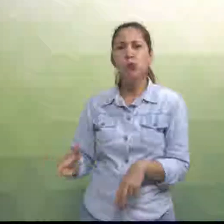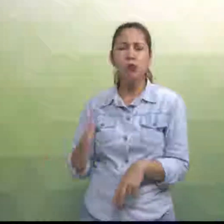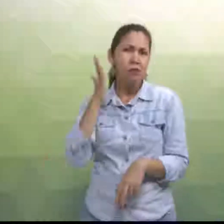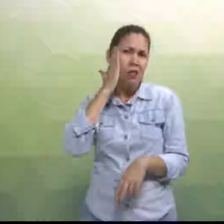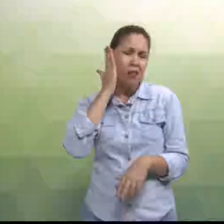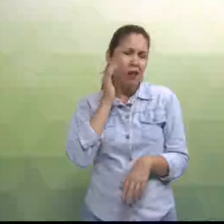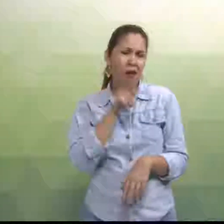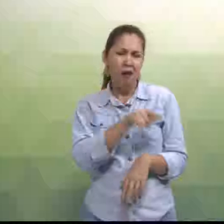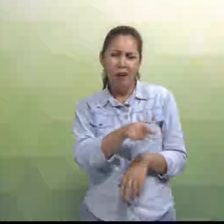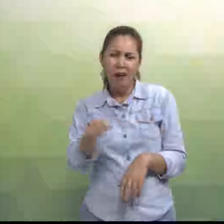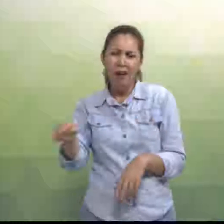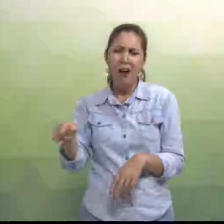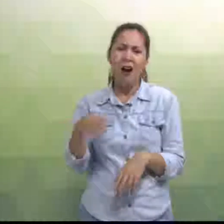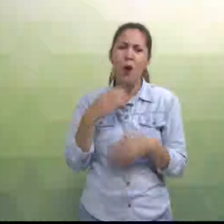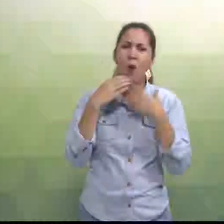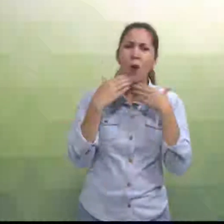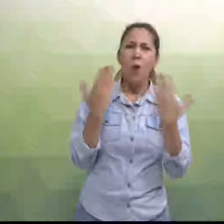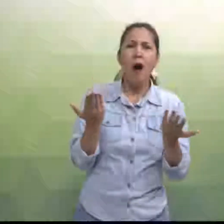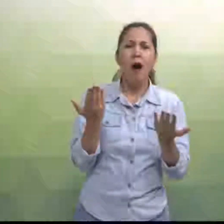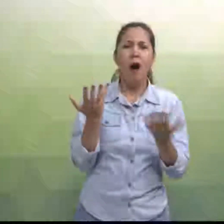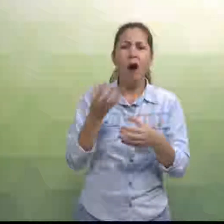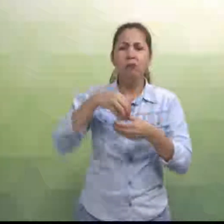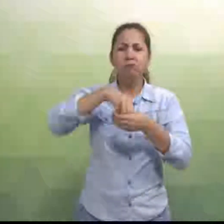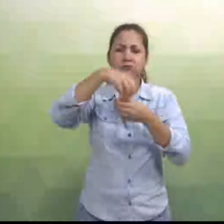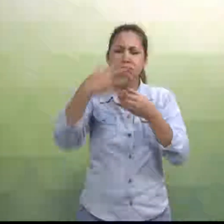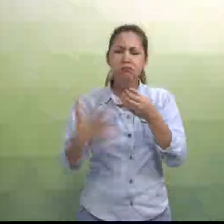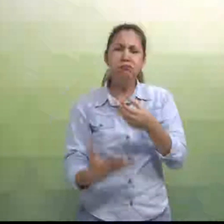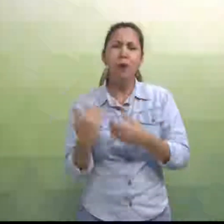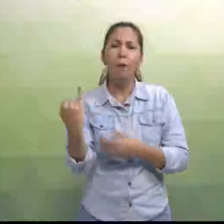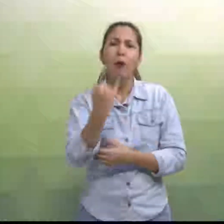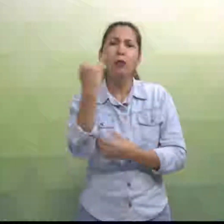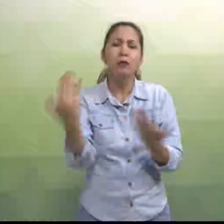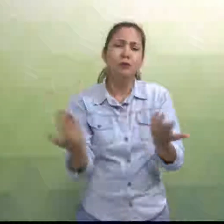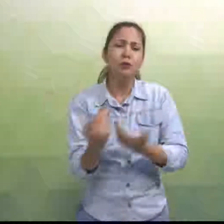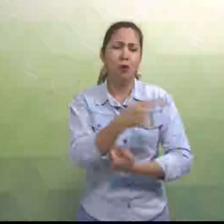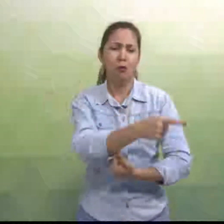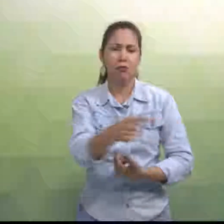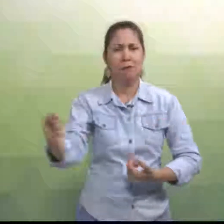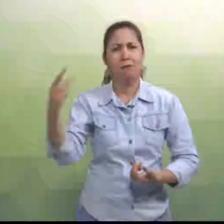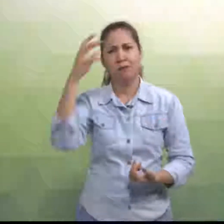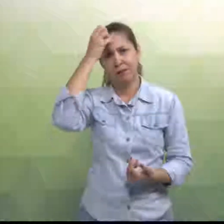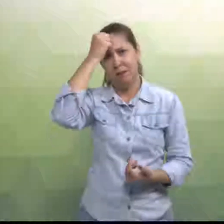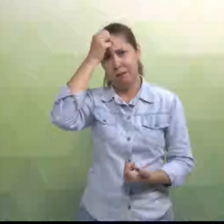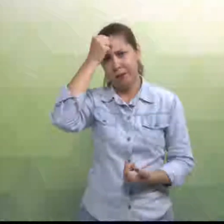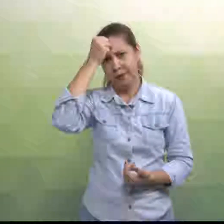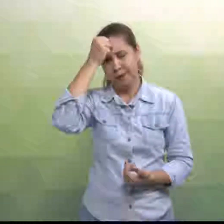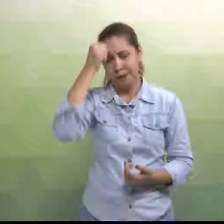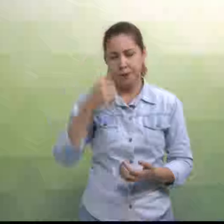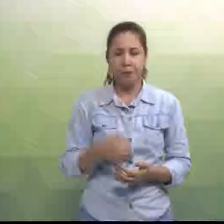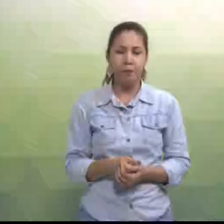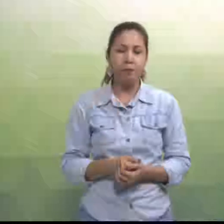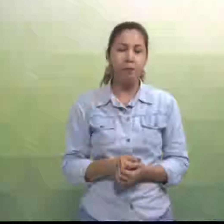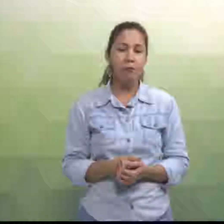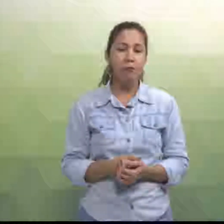aluno surdo, de forma a perceber qual conteúdo ele irá trabalhar para que esse aluno